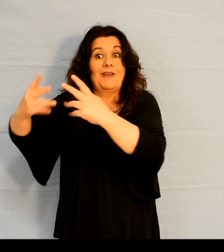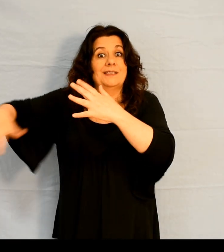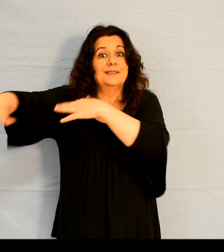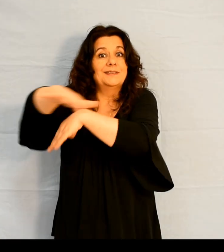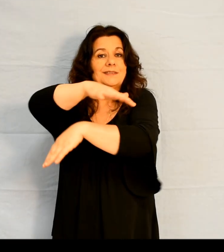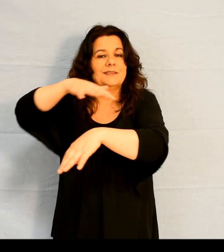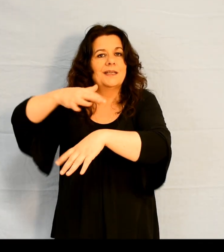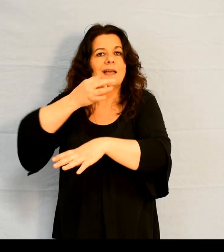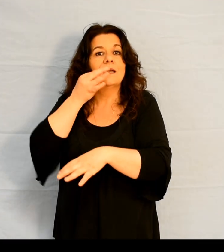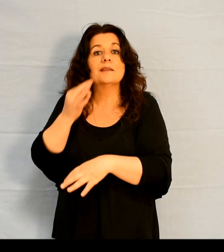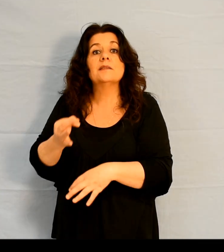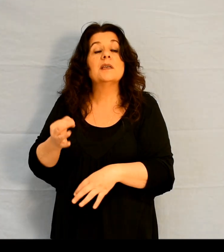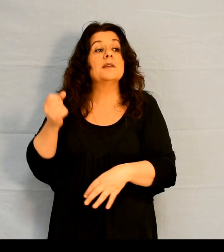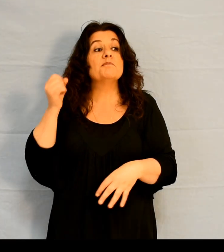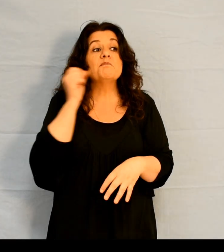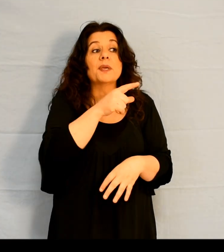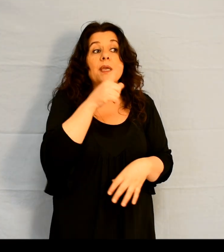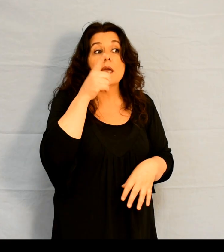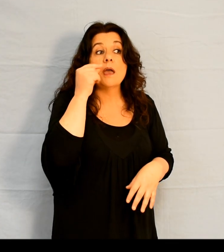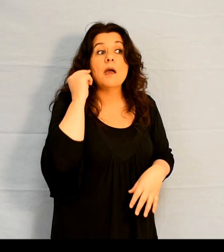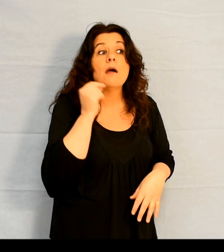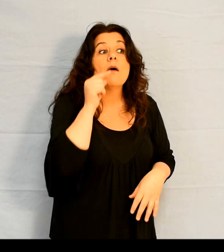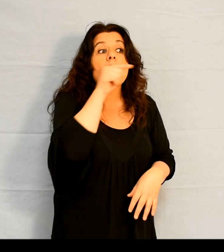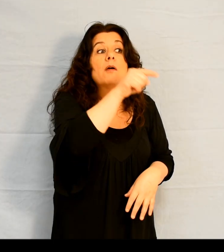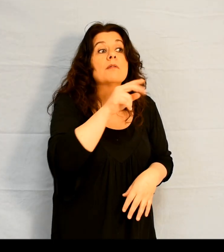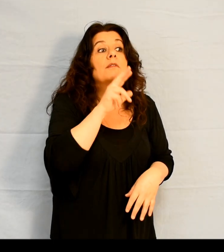de cet homme. Cela vous regarde. »